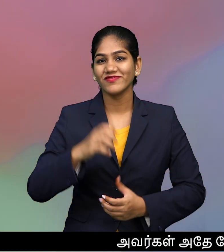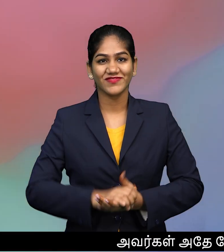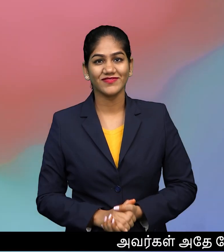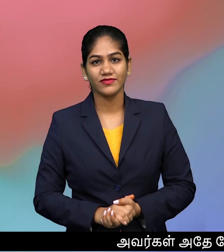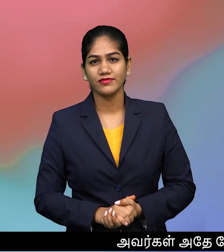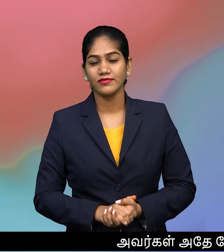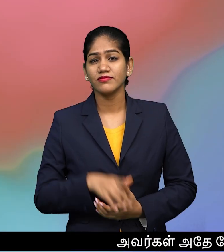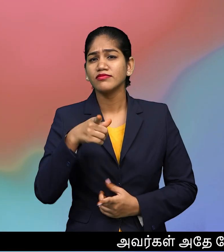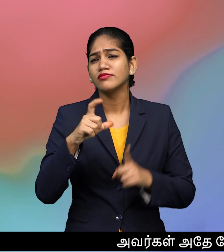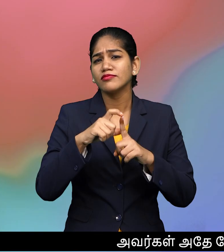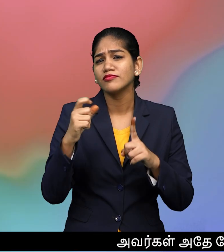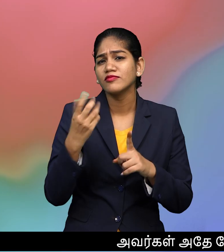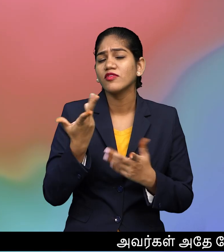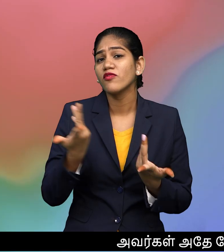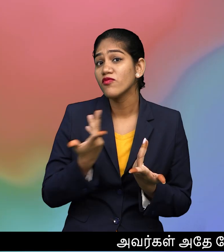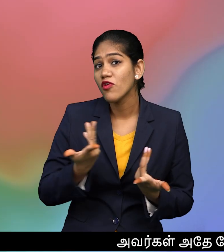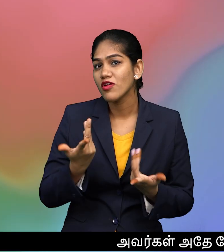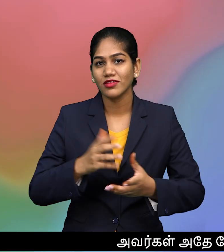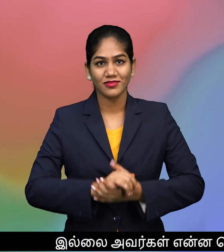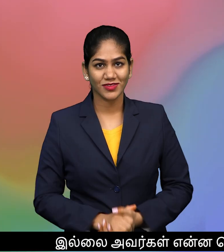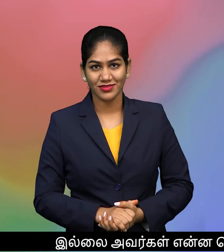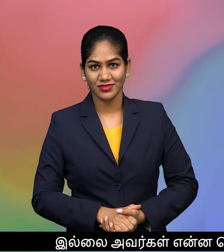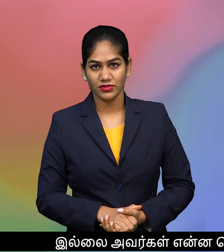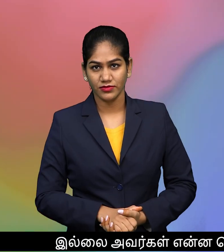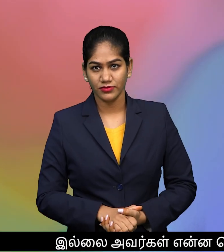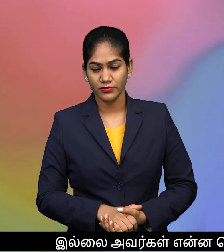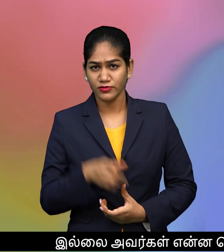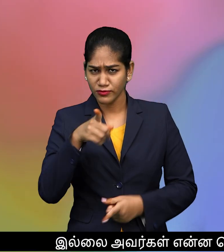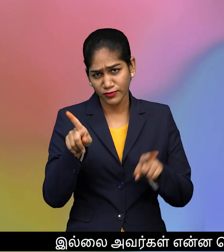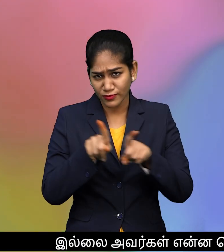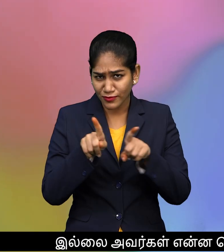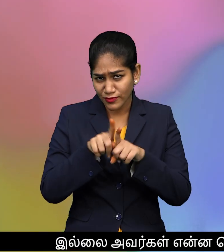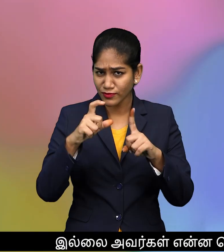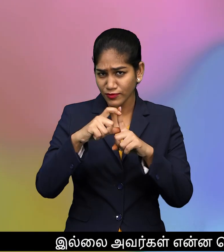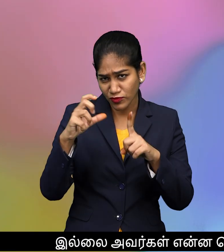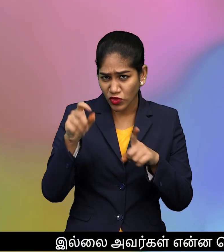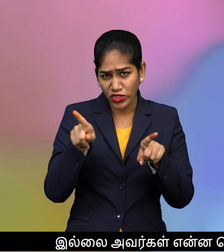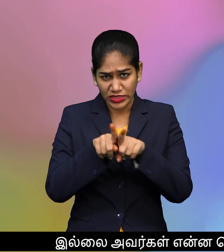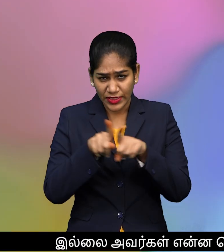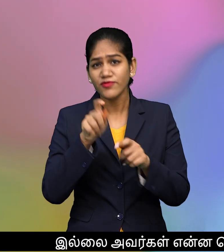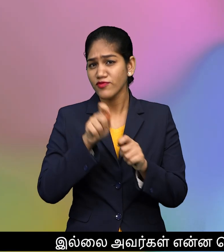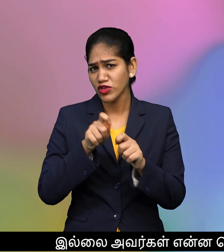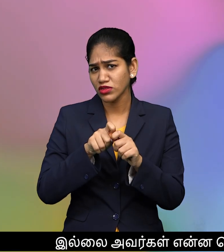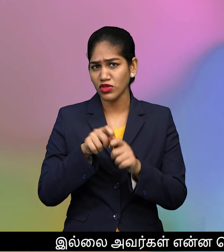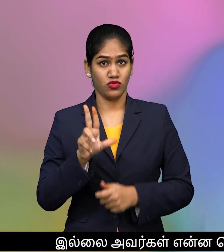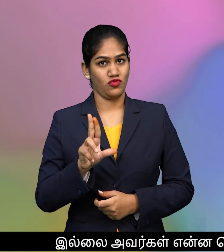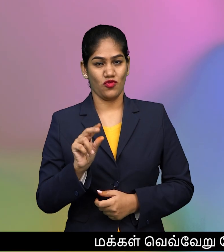அவர்கள் அதே வேலையை செய்கிறார்களா, இல்லை அவர்கள் என்ன செய்கிறார்கள் என்பதை பார்ப்போம்.